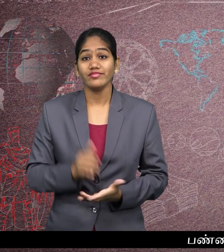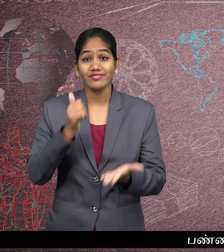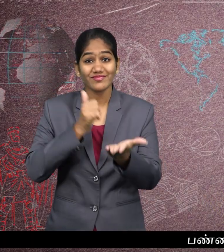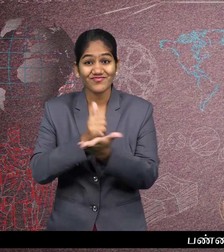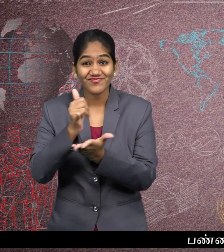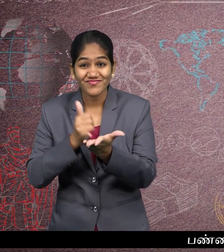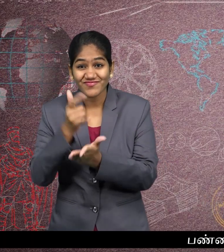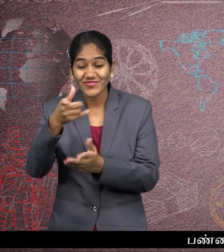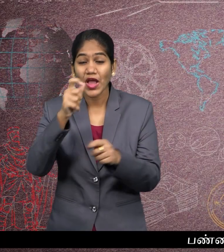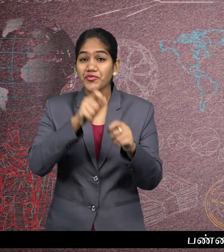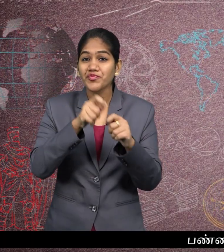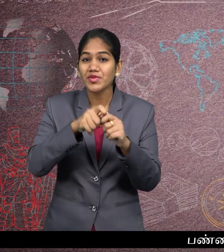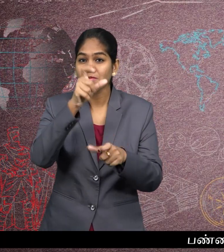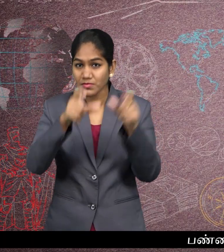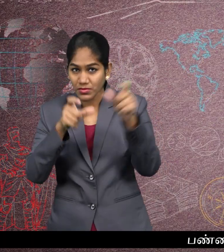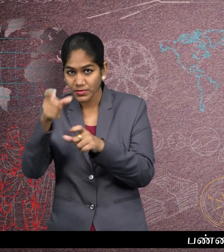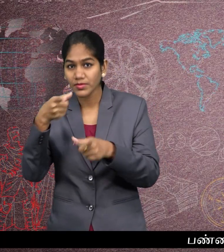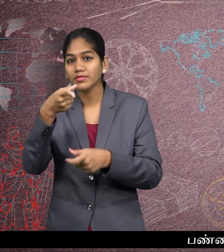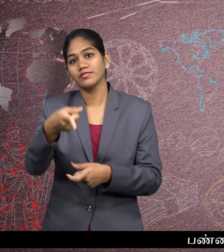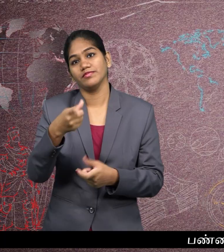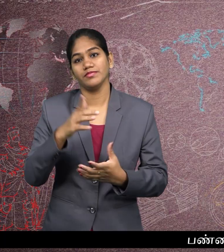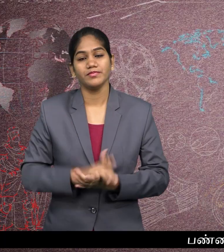பண்ணைக்கு உழைப்பு,